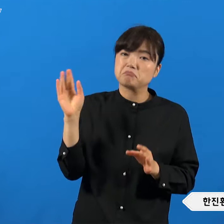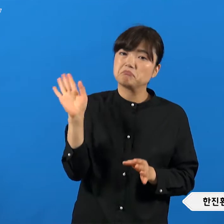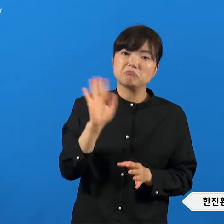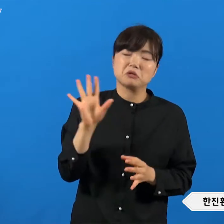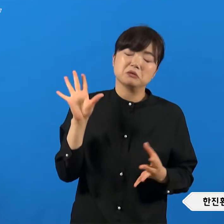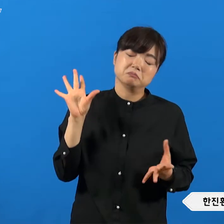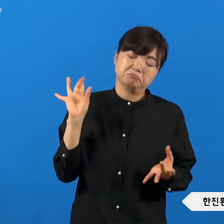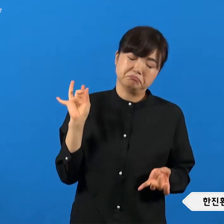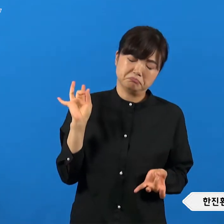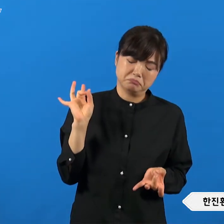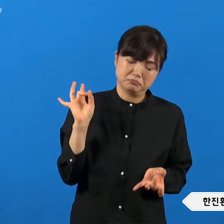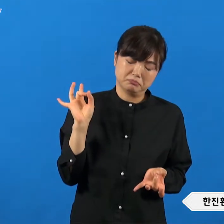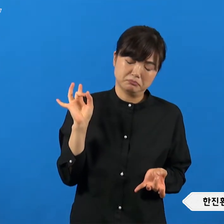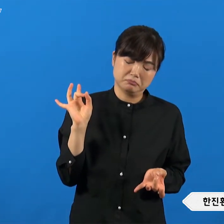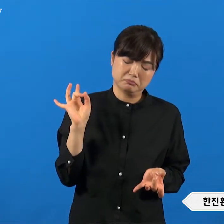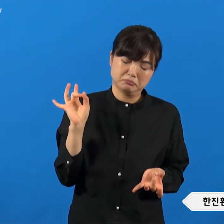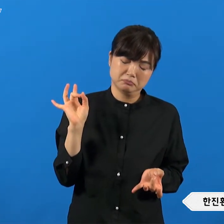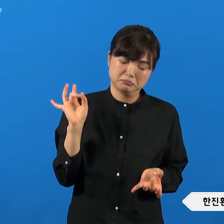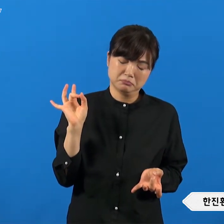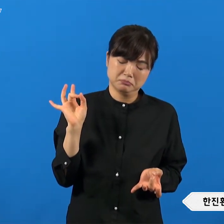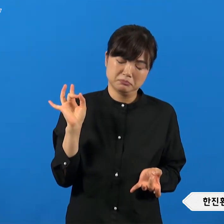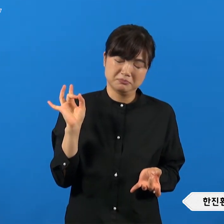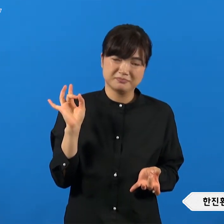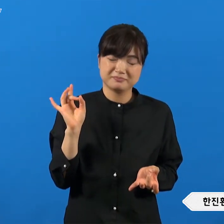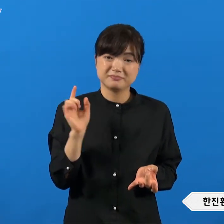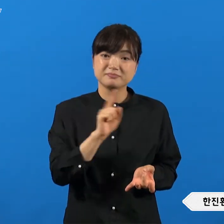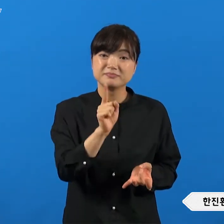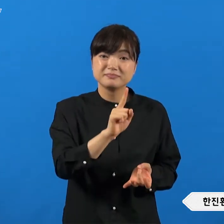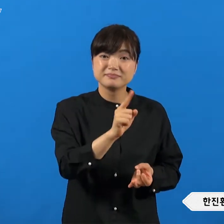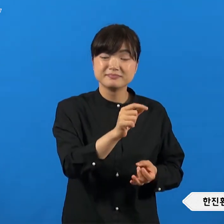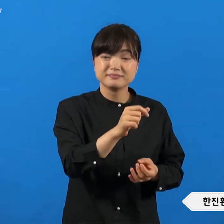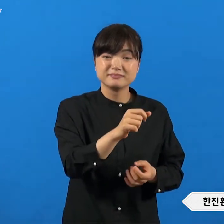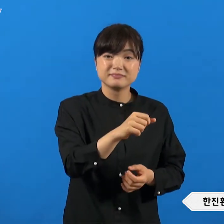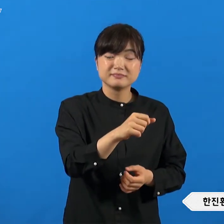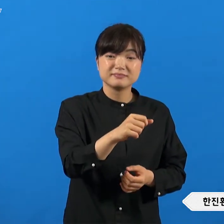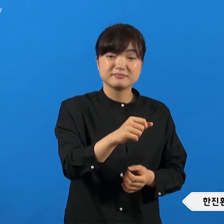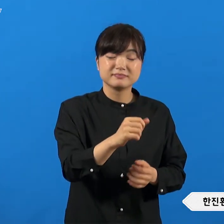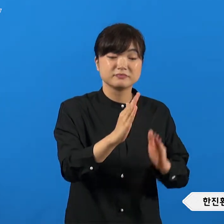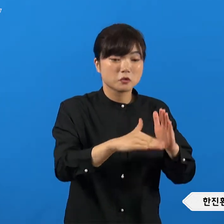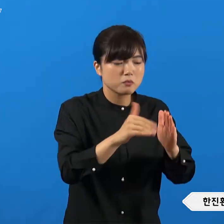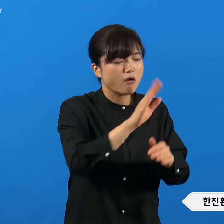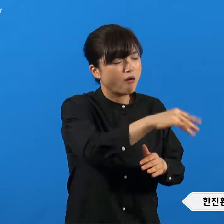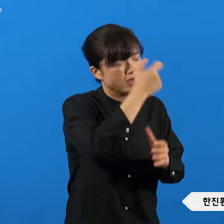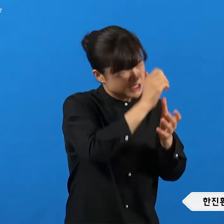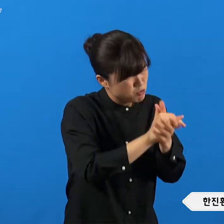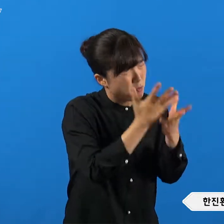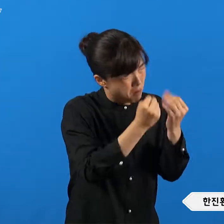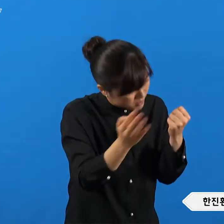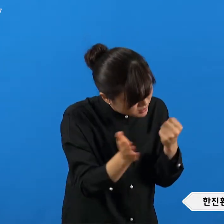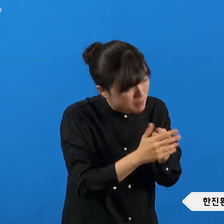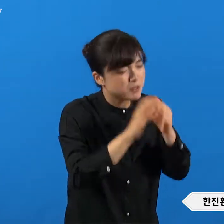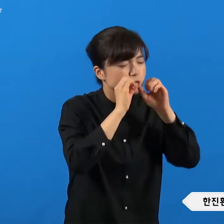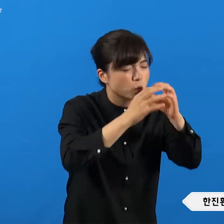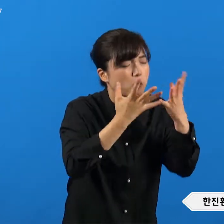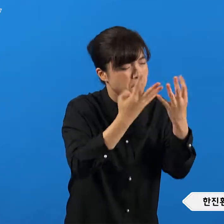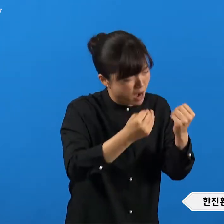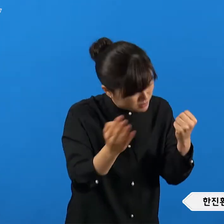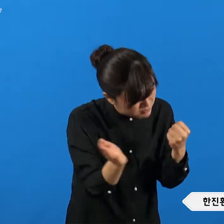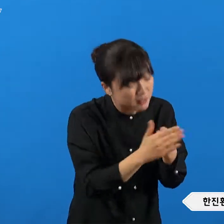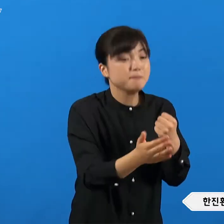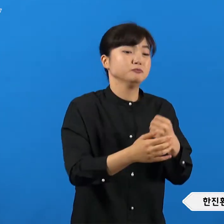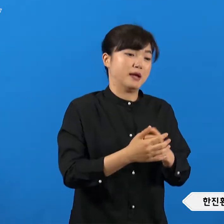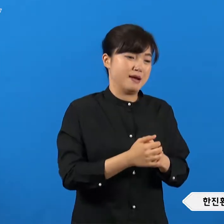무표정하게 그냥 가만히 계십니다. 또 다른 분이 장로님 기도도 많이 하셨고 전도도 많이